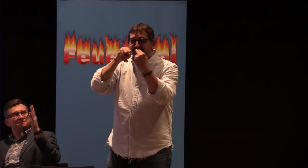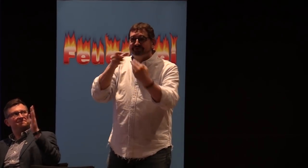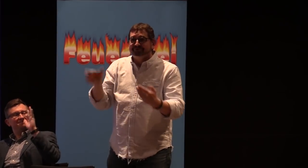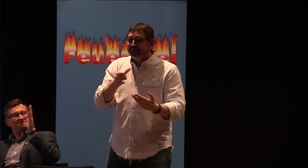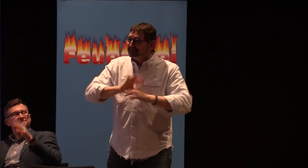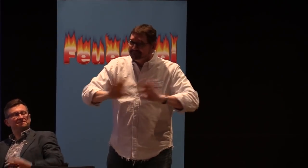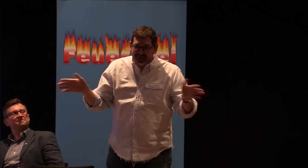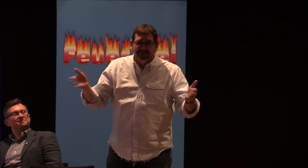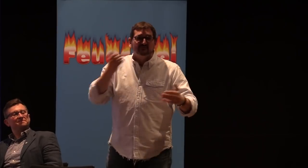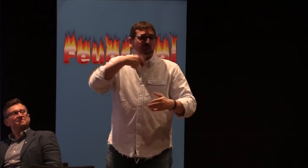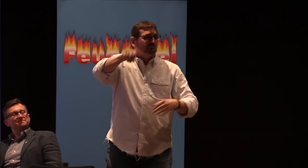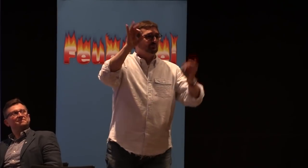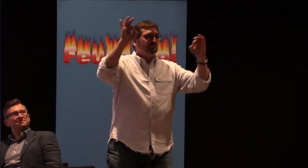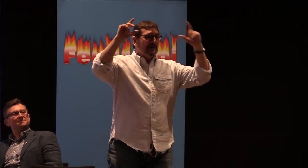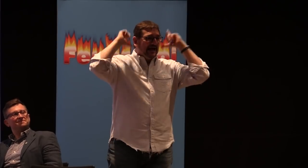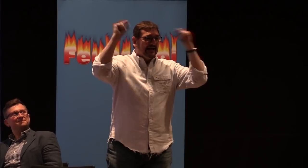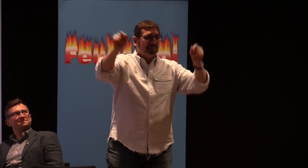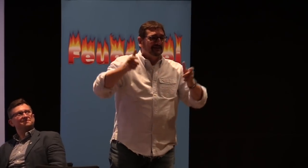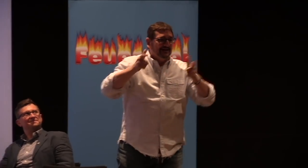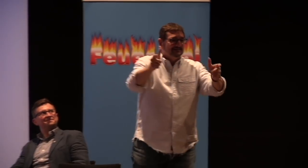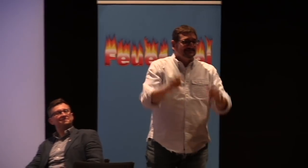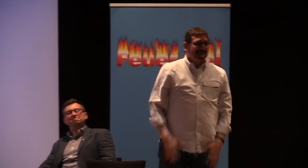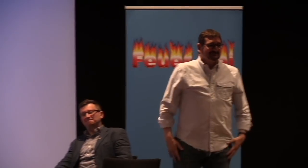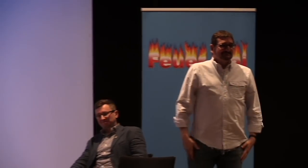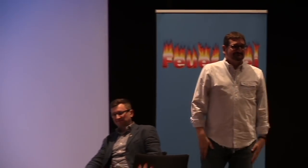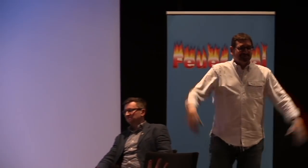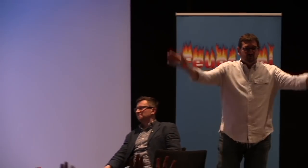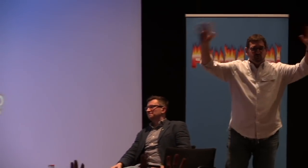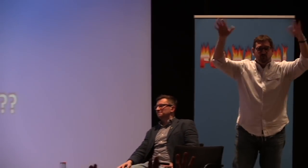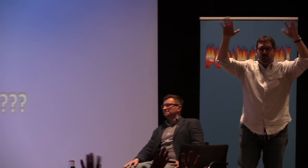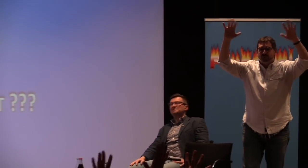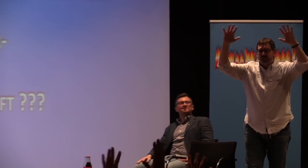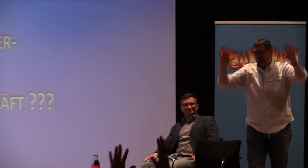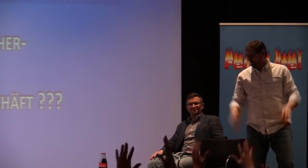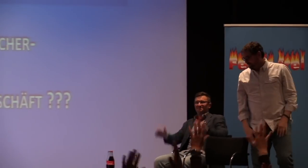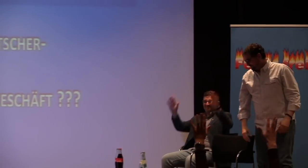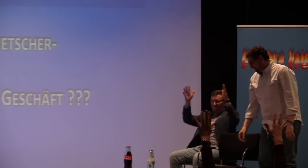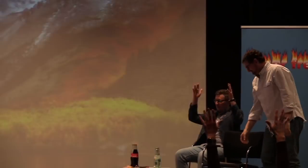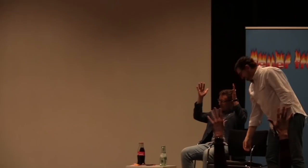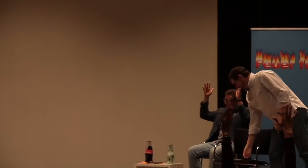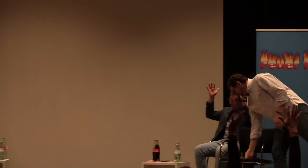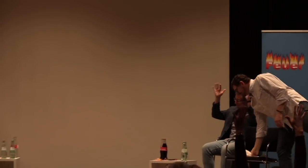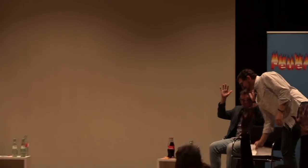Veranstaltung und wünsche denjenigen, die ich gleich nicht mehr sehe, eine gute Heimfahrt, ein schönes Wochenende. Bis dahin.